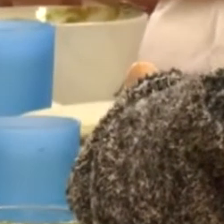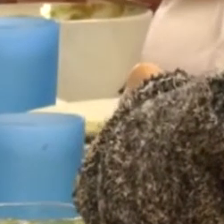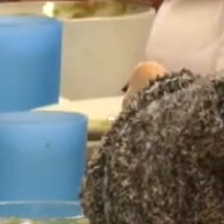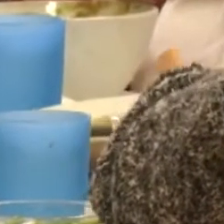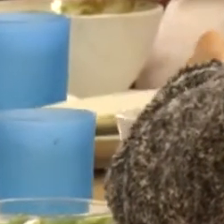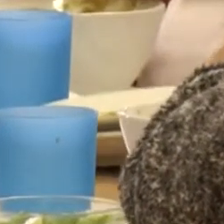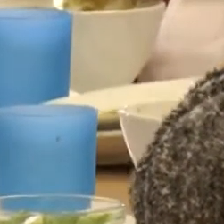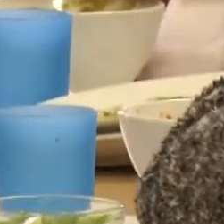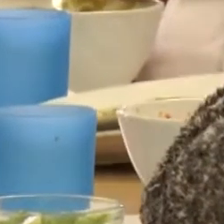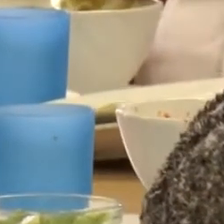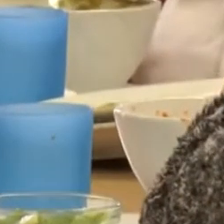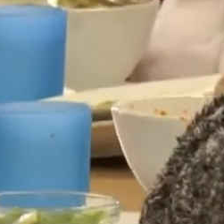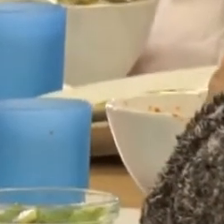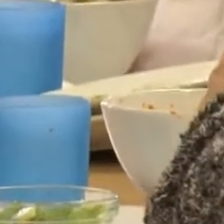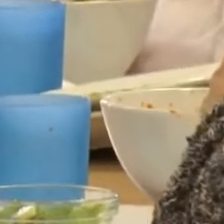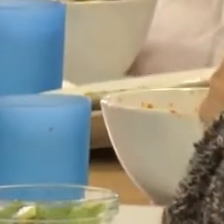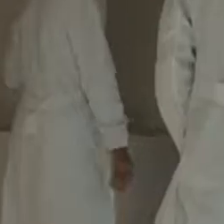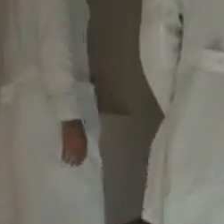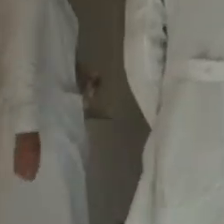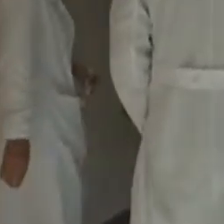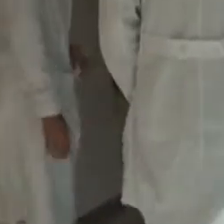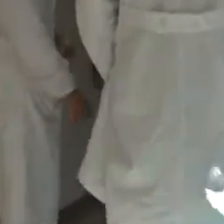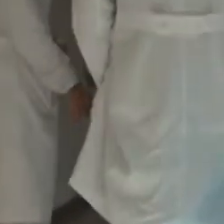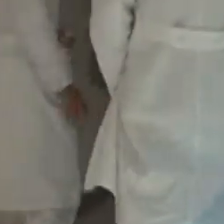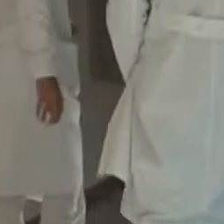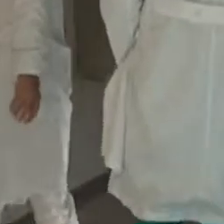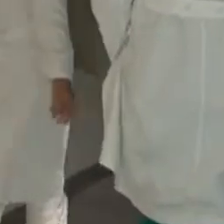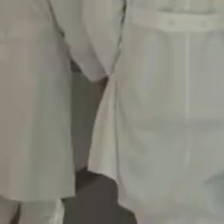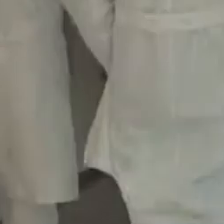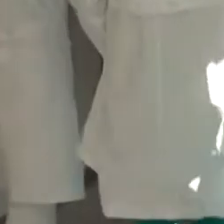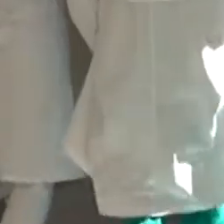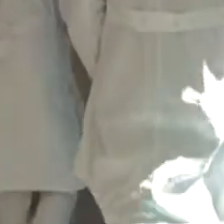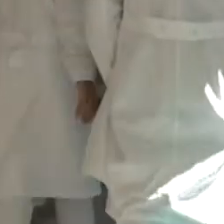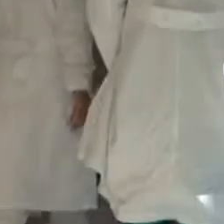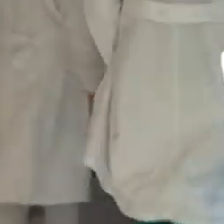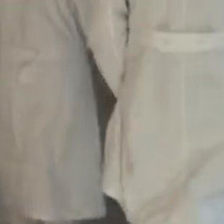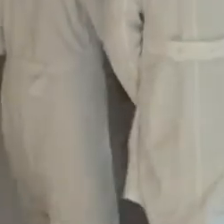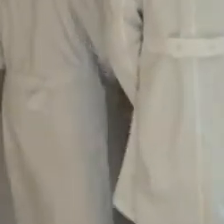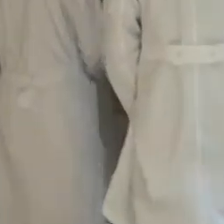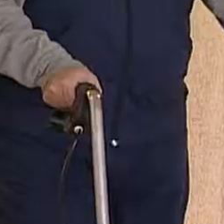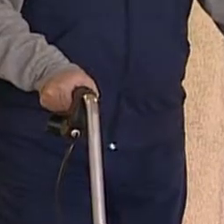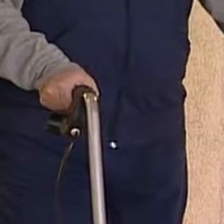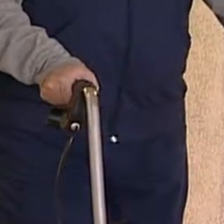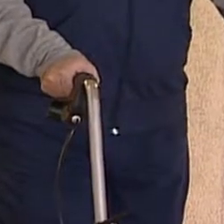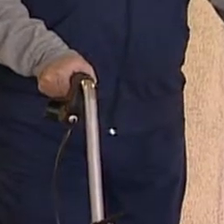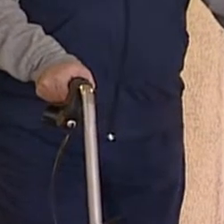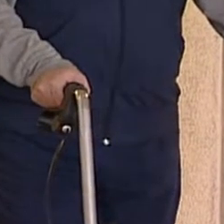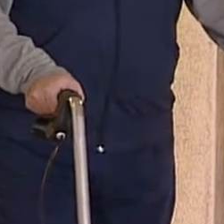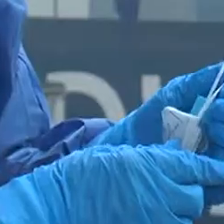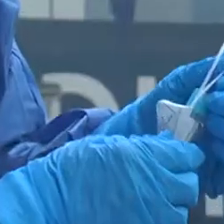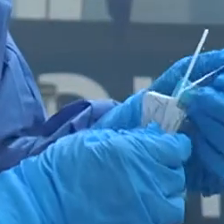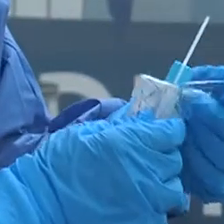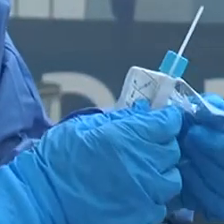per le categorie a rischio 6 mesi, 9 anni e ancora la vaccinazione per tutti gli operatori sanitari e per ospiti e lavoratori delle